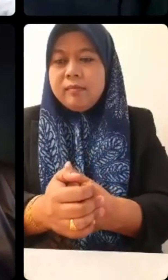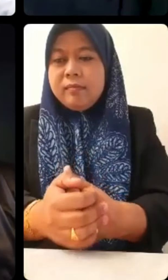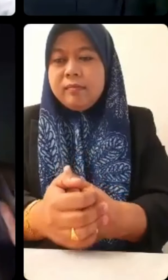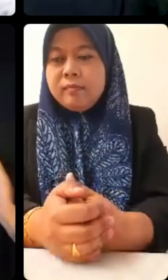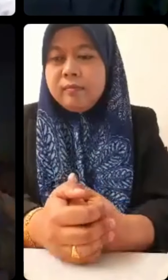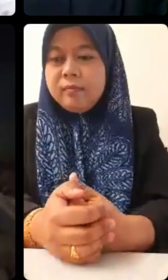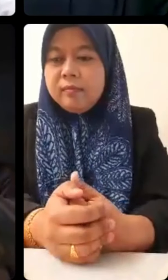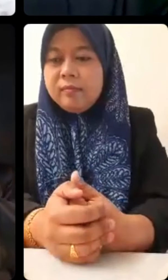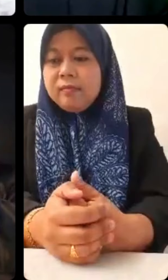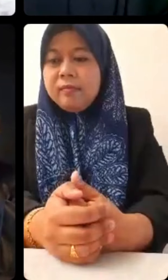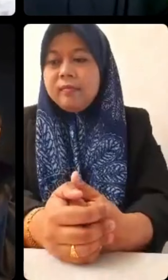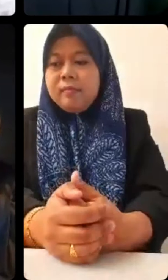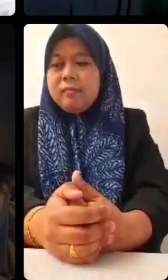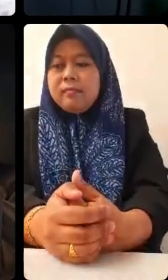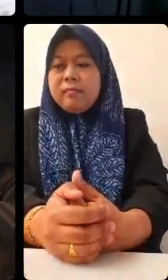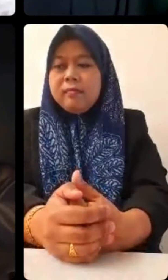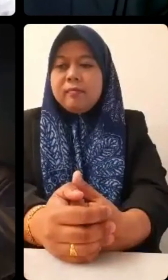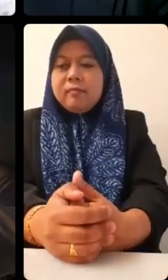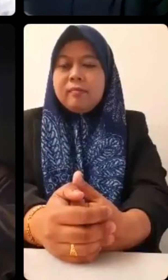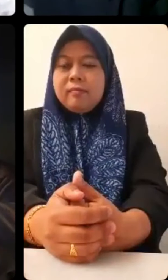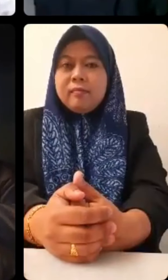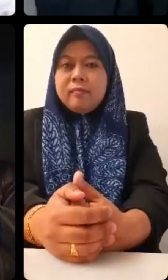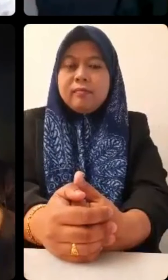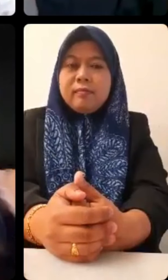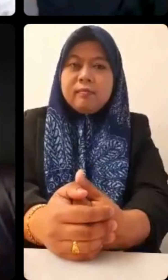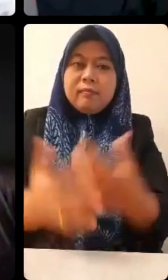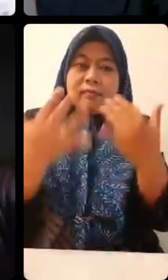Baiklah, sekarang kita akan teruskan sesi kita.